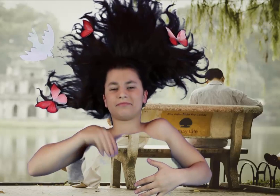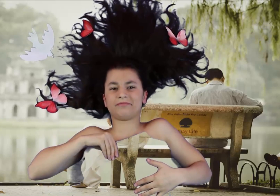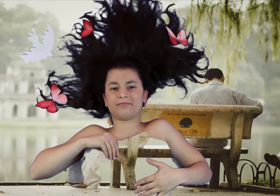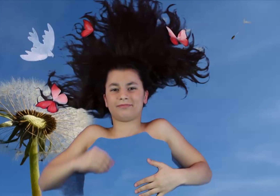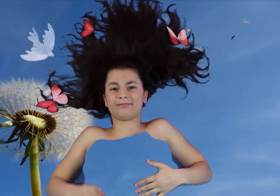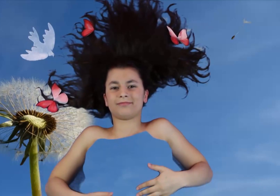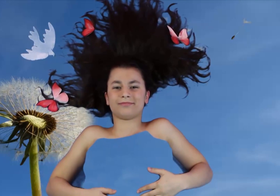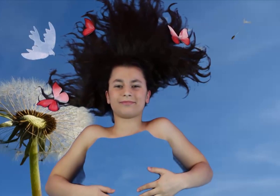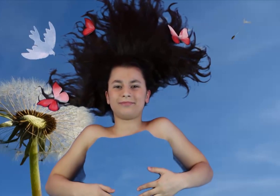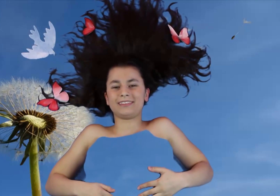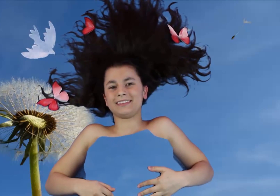Sam.